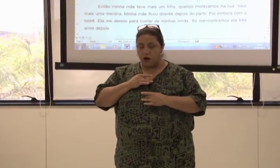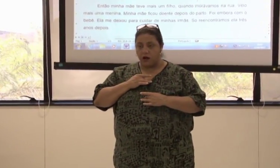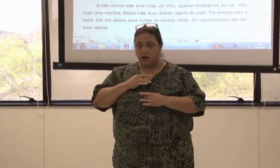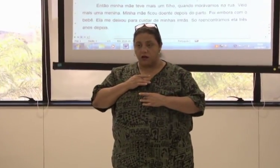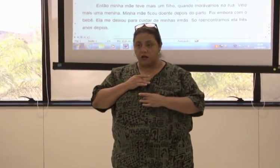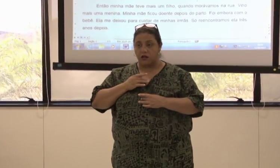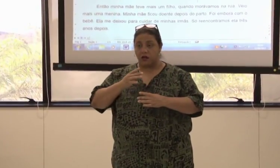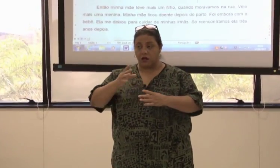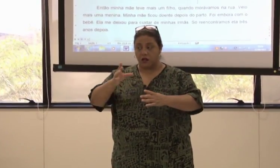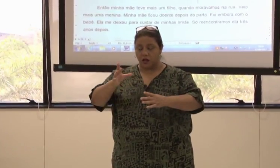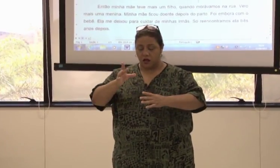incorporar.